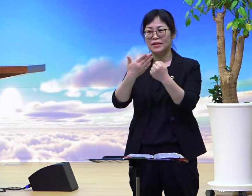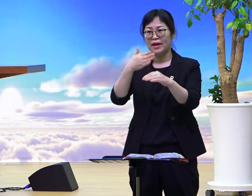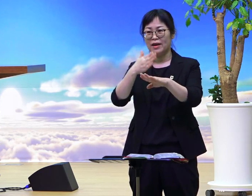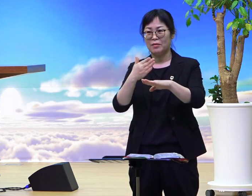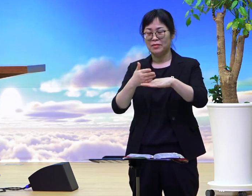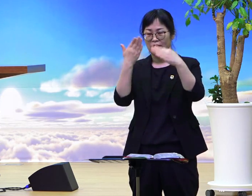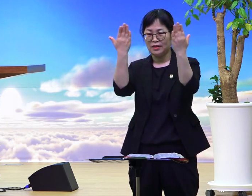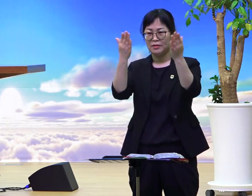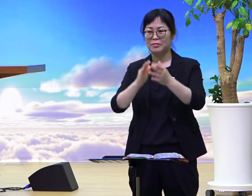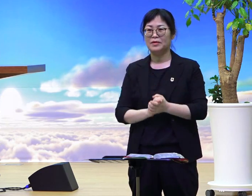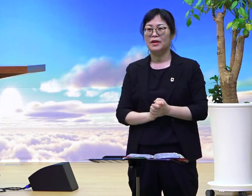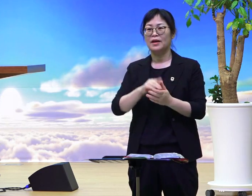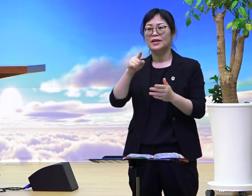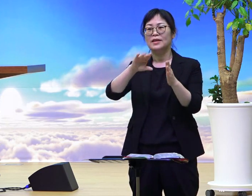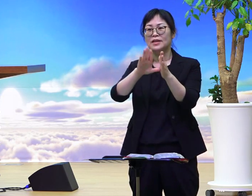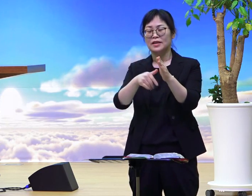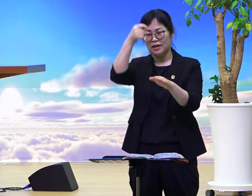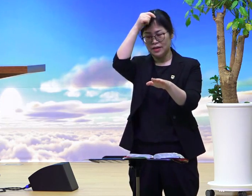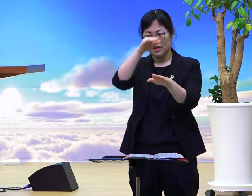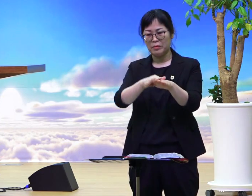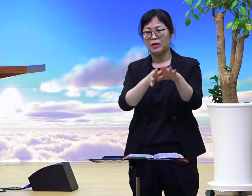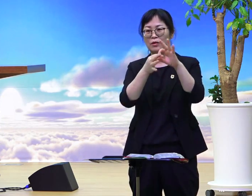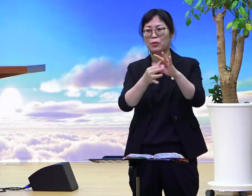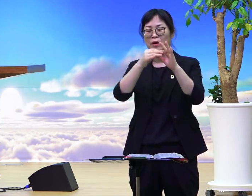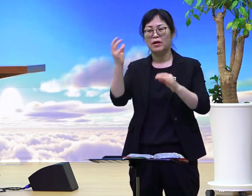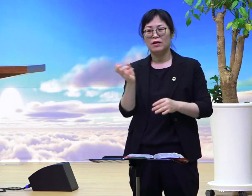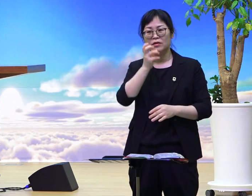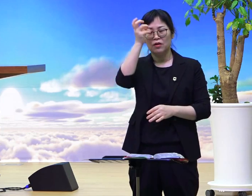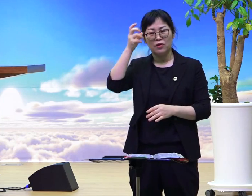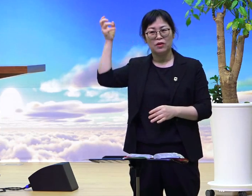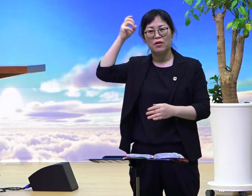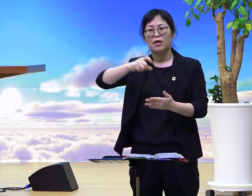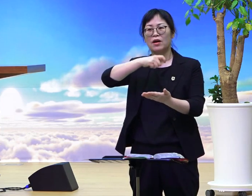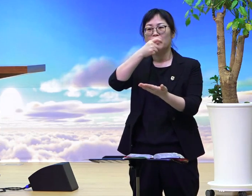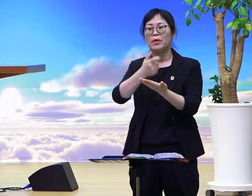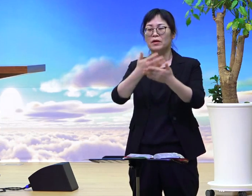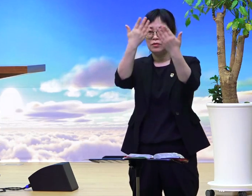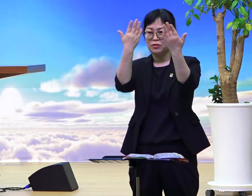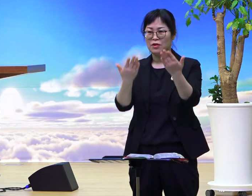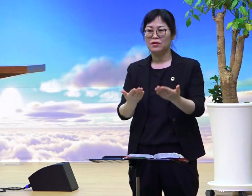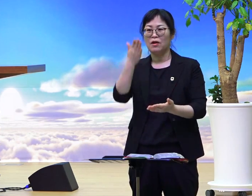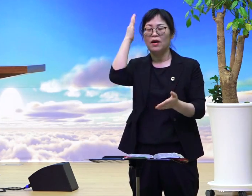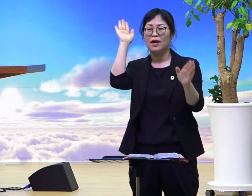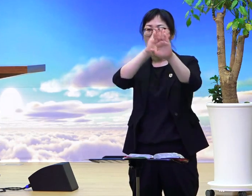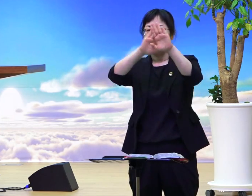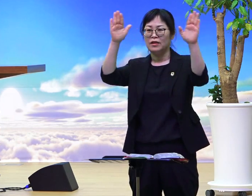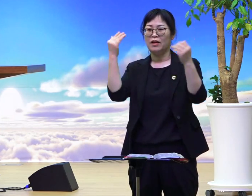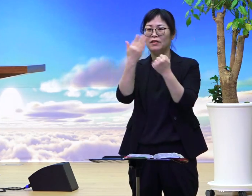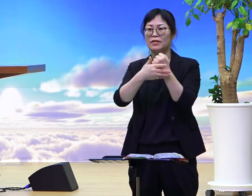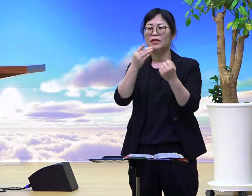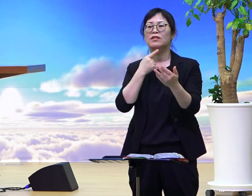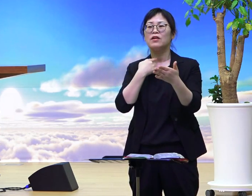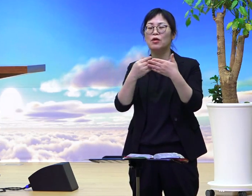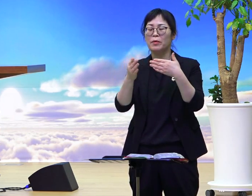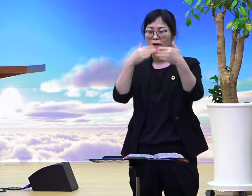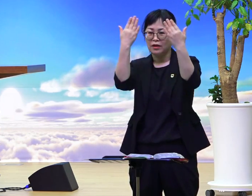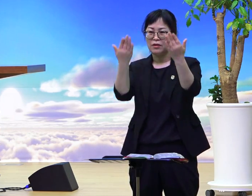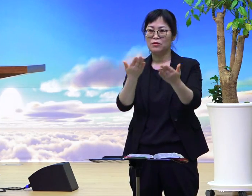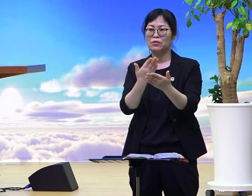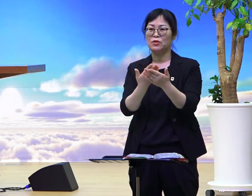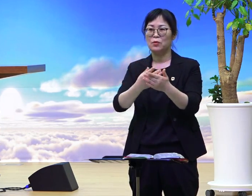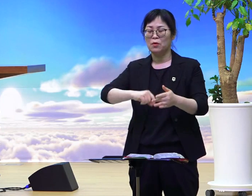감사드립니다. 이 시간 예배를 통해 성령의 감화를 주셔서 하늘의 신령한 은혜를 경험하게 하시고